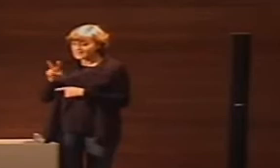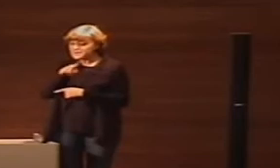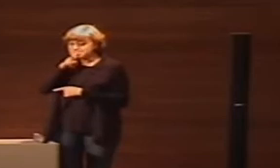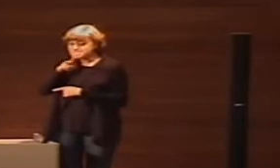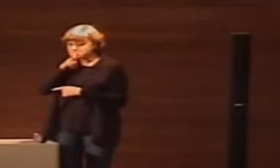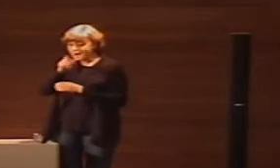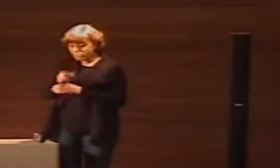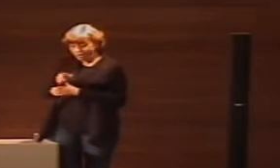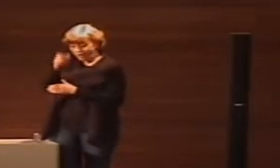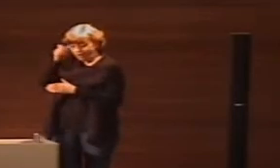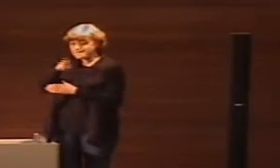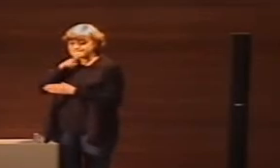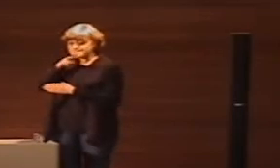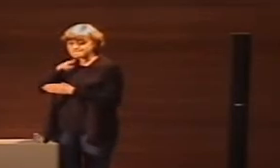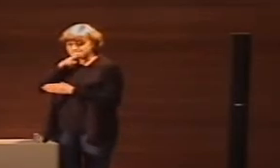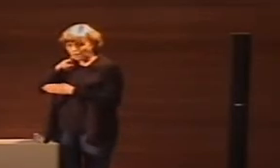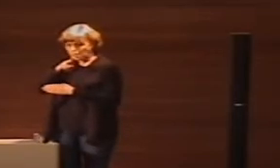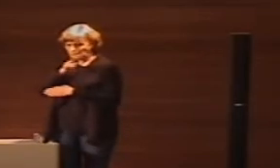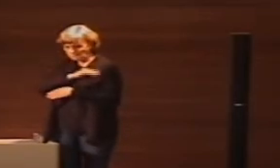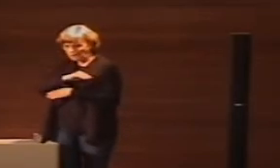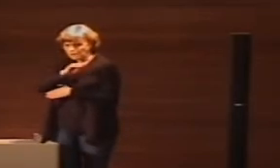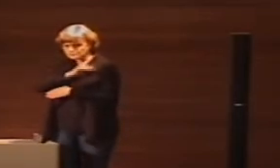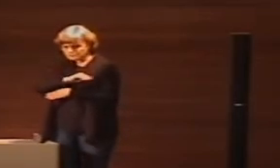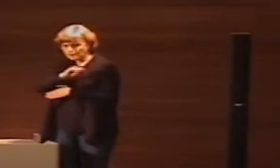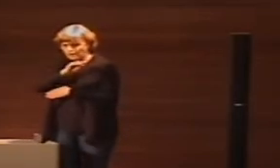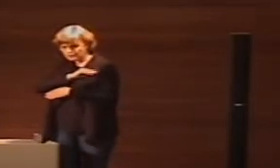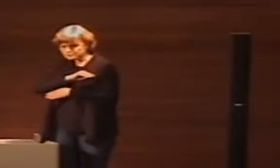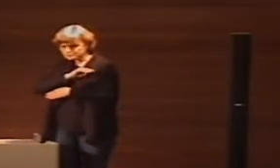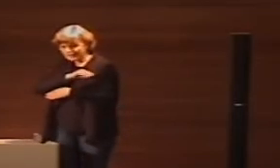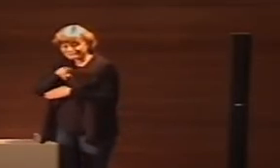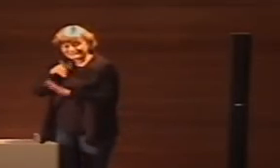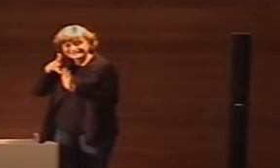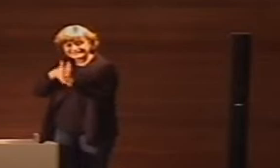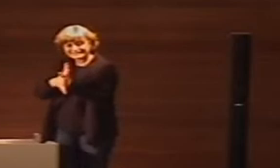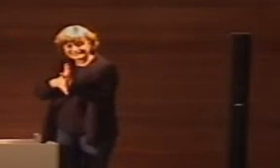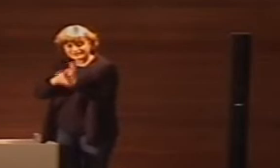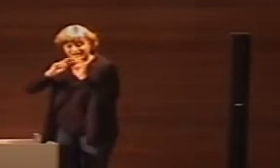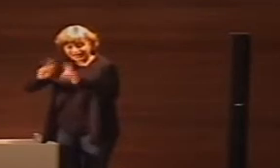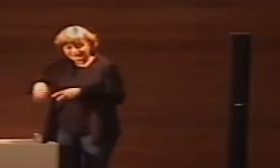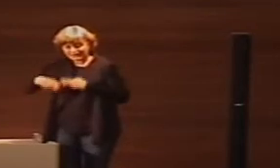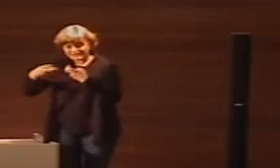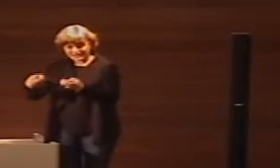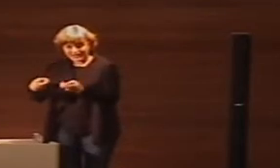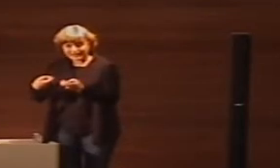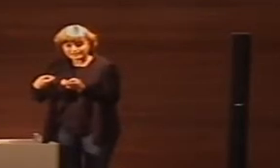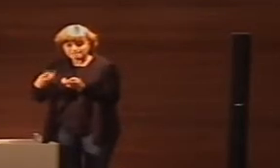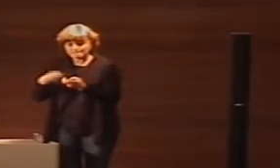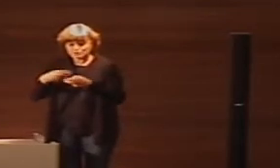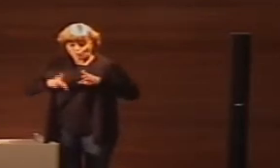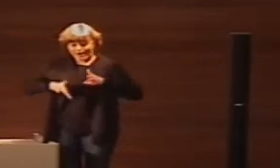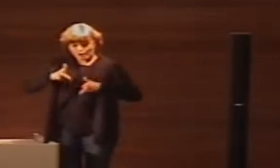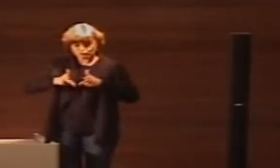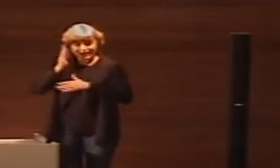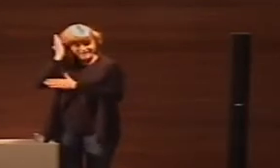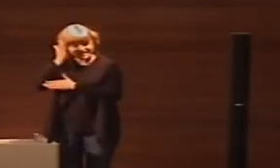verde de la barra es relativamente importante, ¿no? Esto es lo que se recicla proveniente de recogida selectiva. Veis cómo Navarra, Cataluña y Euskadi,